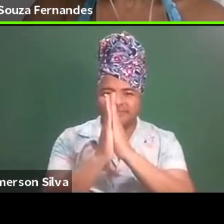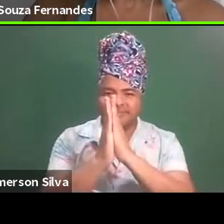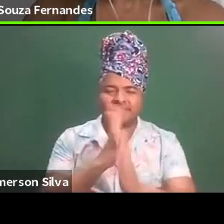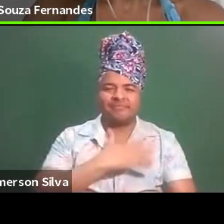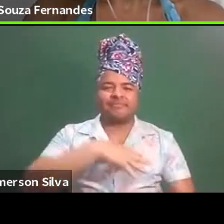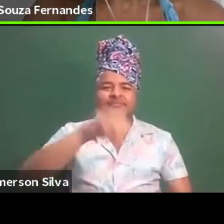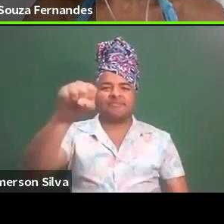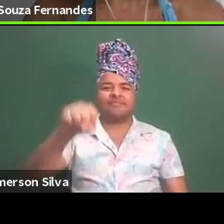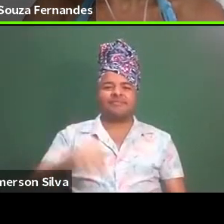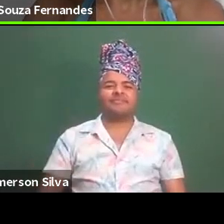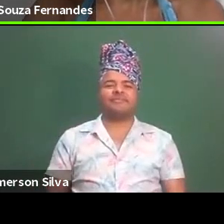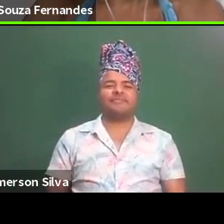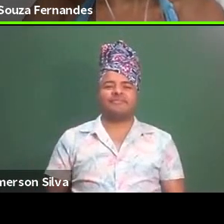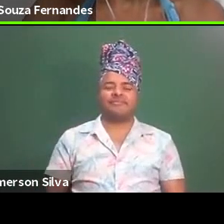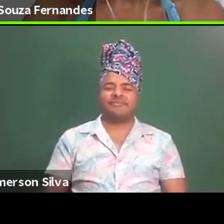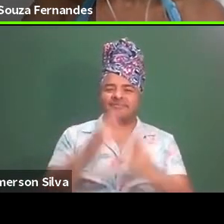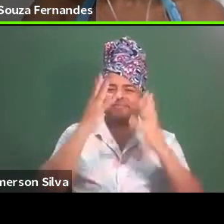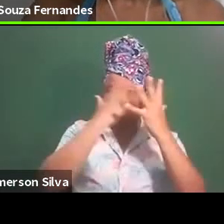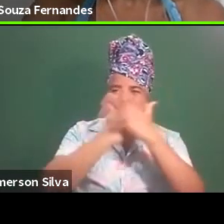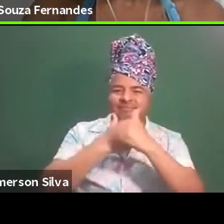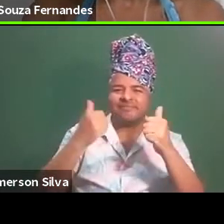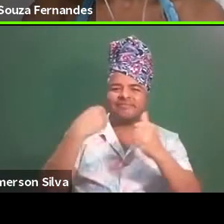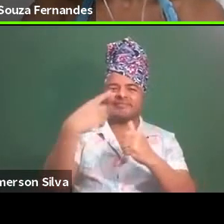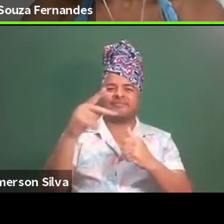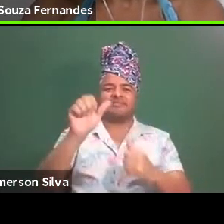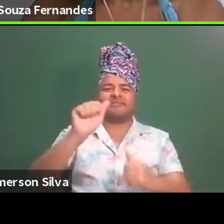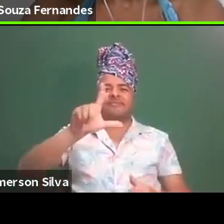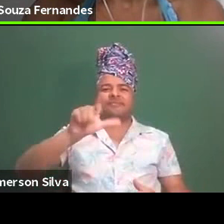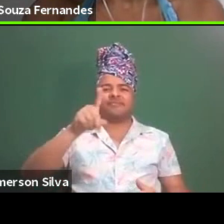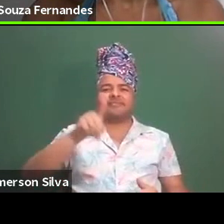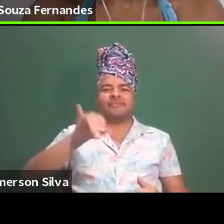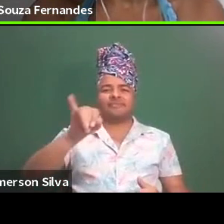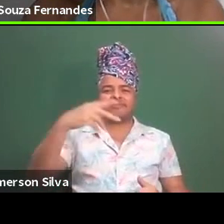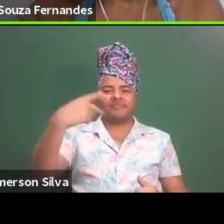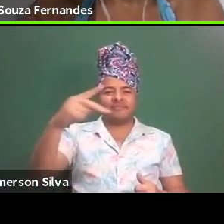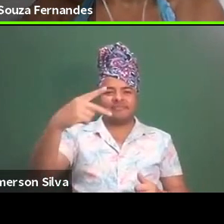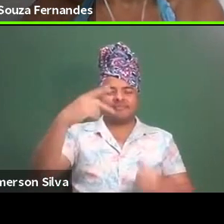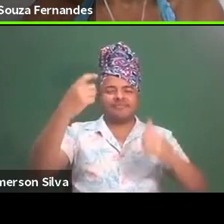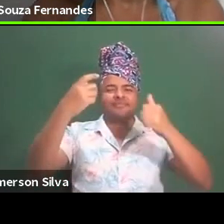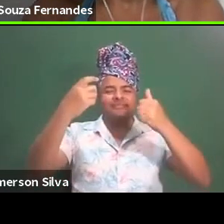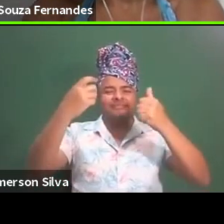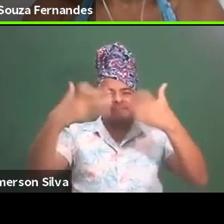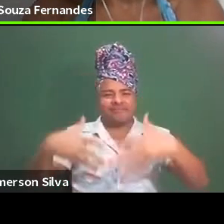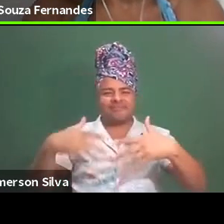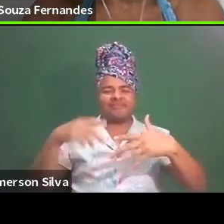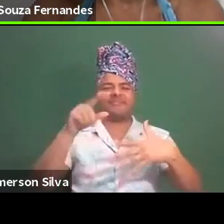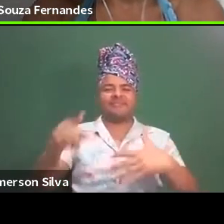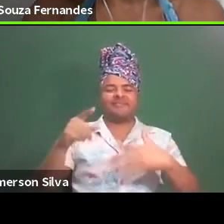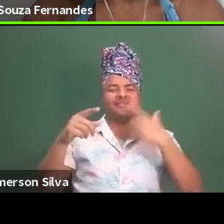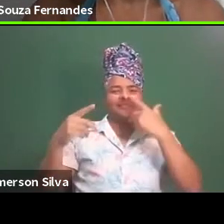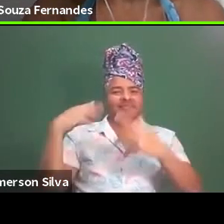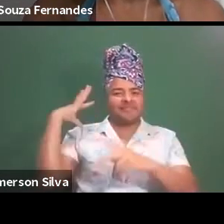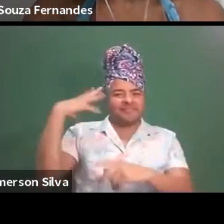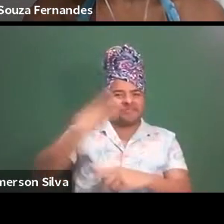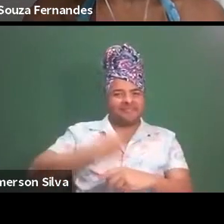Axé. Linda, Alzeni. Pamela, por favor, suas considerações